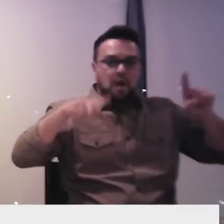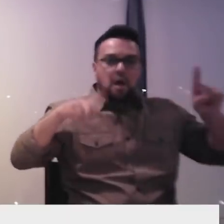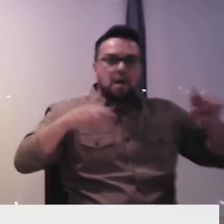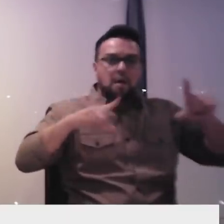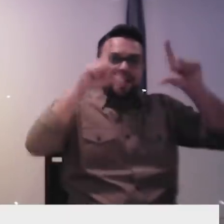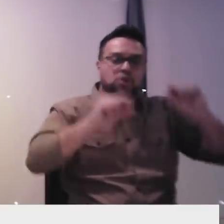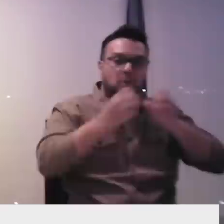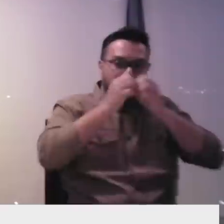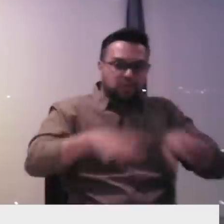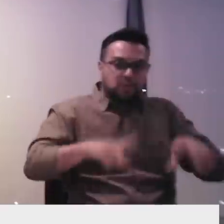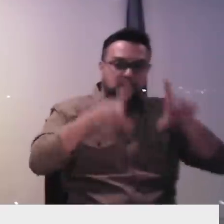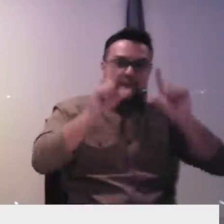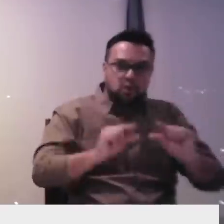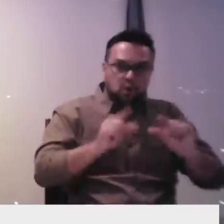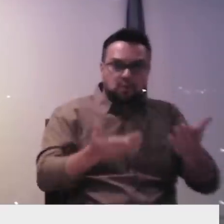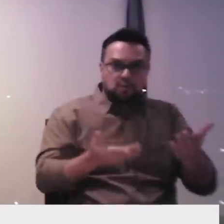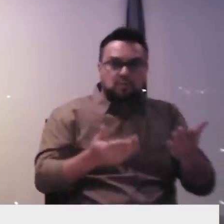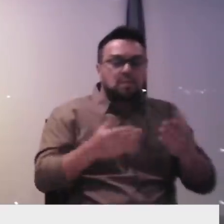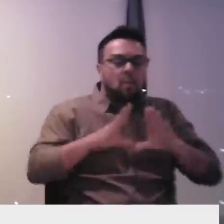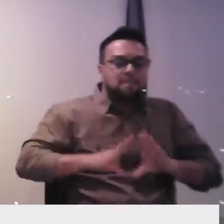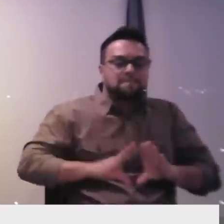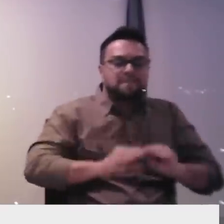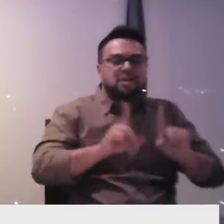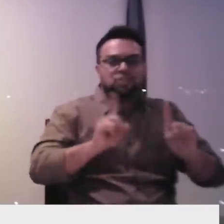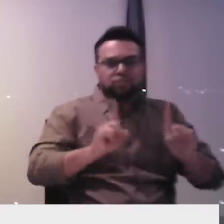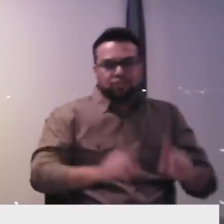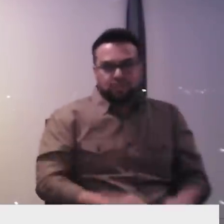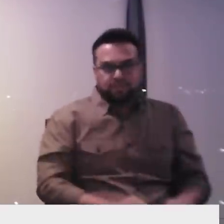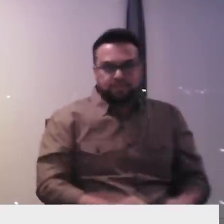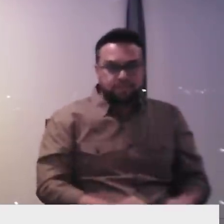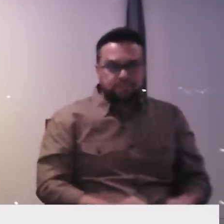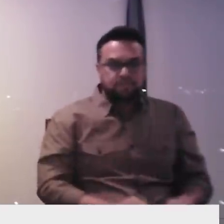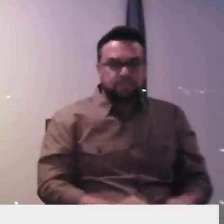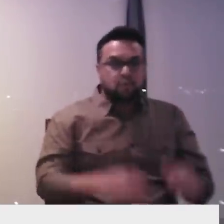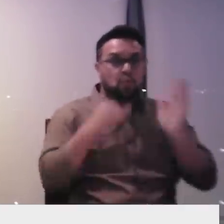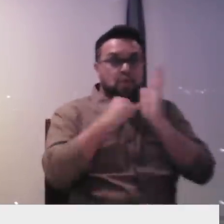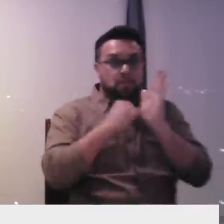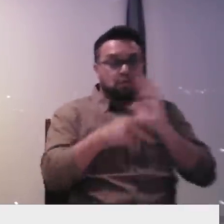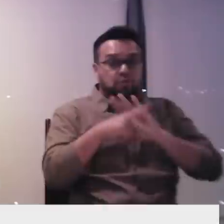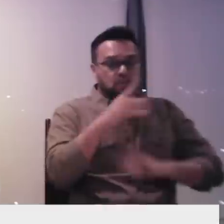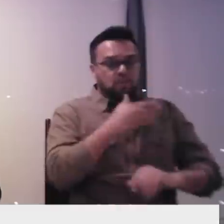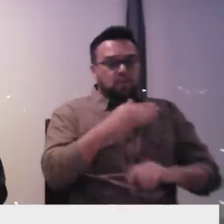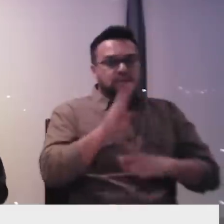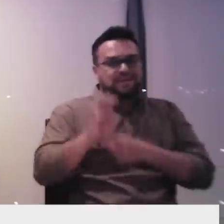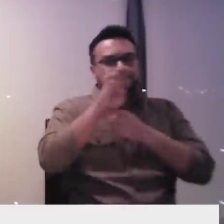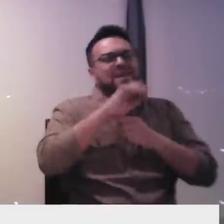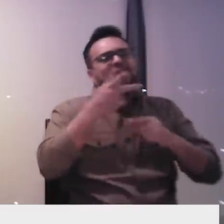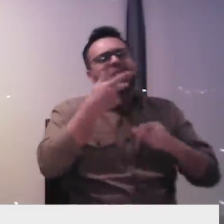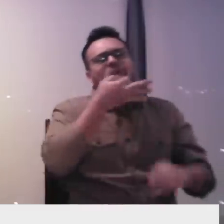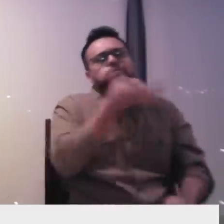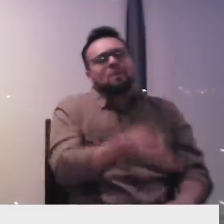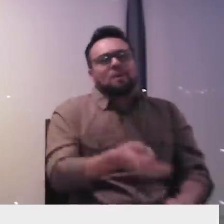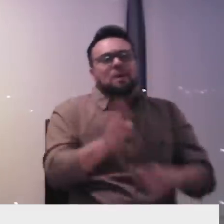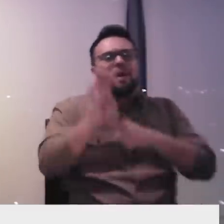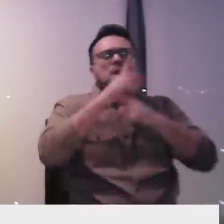seria menor, a gente daria mais previsibilidade. E sem mexer na receita dos estados. E detalhe, eu não vou citar estado, porque eu não quero encrenca